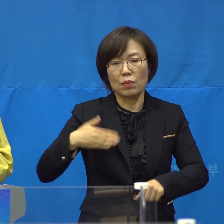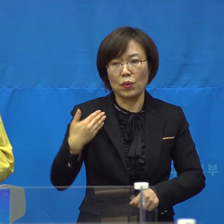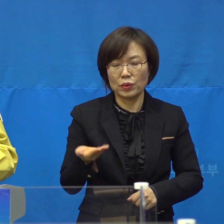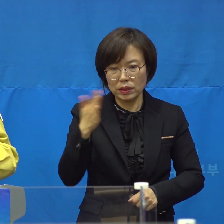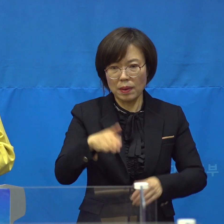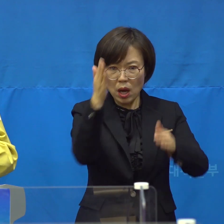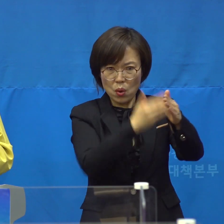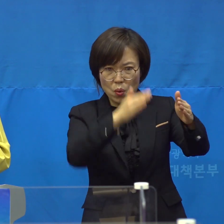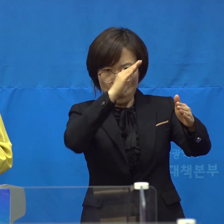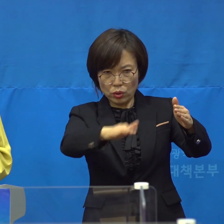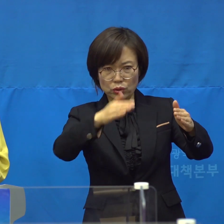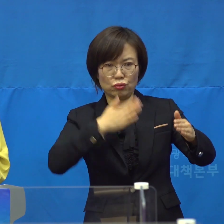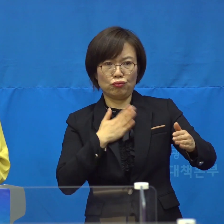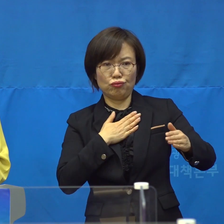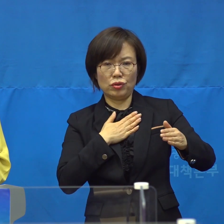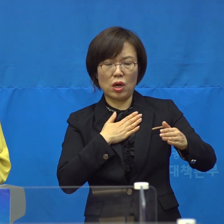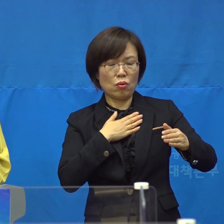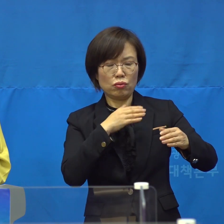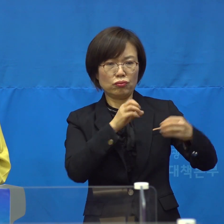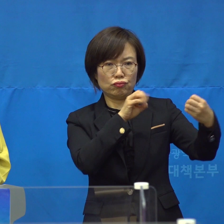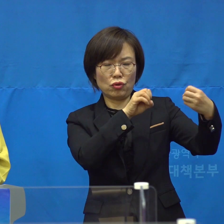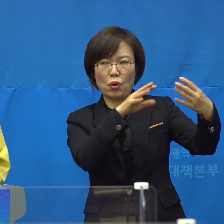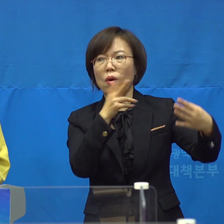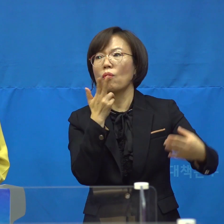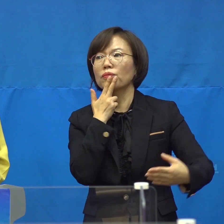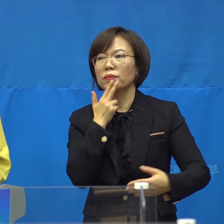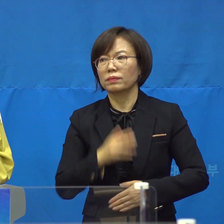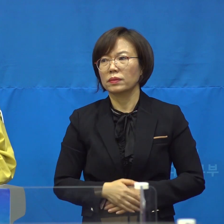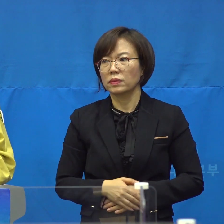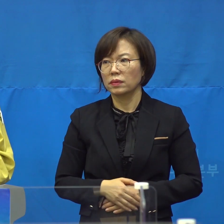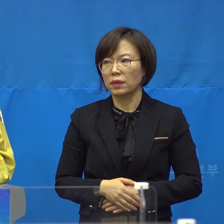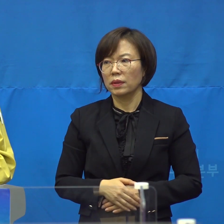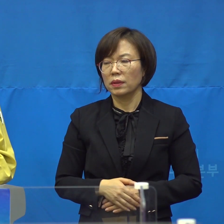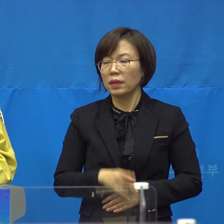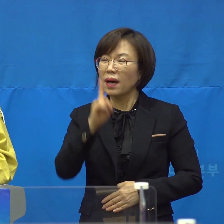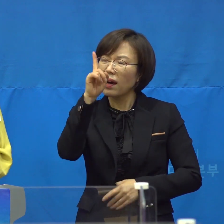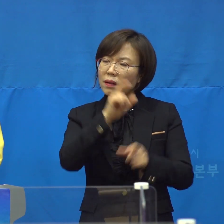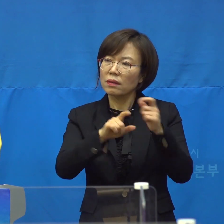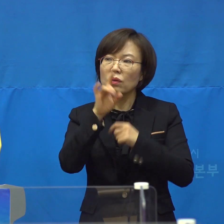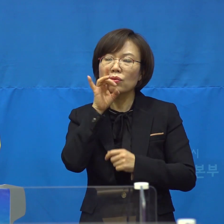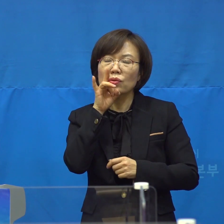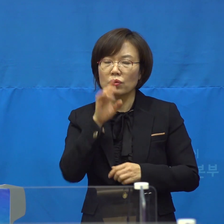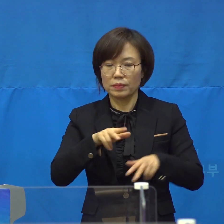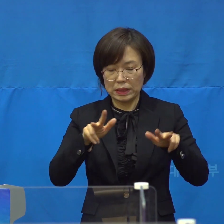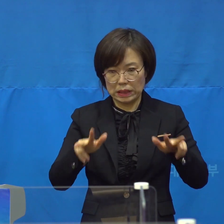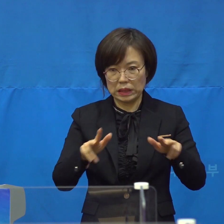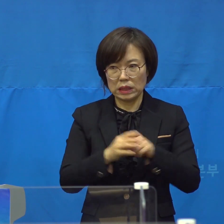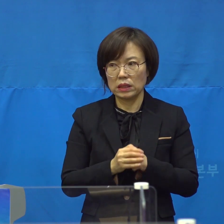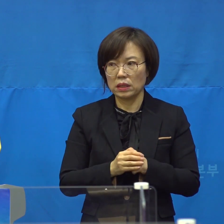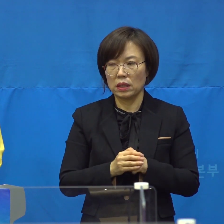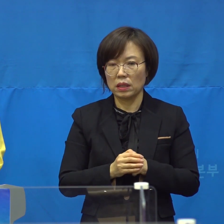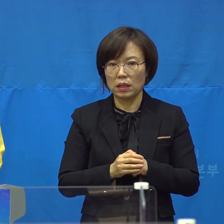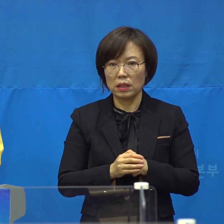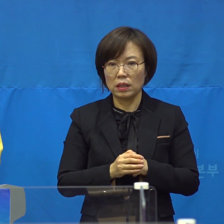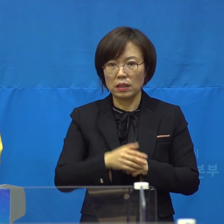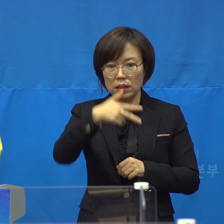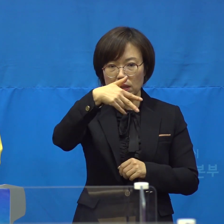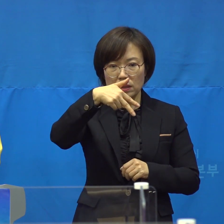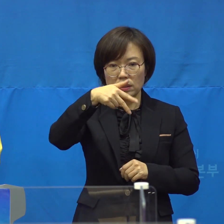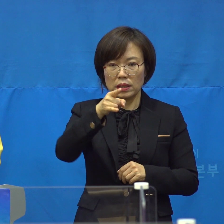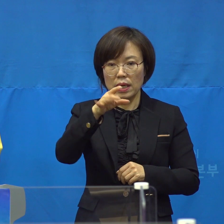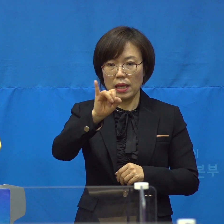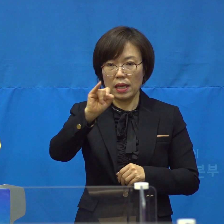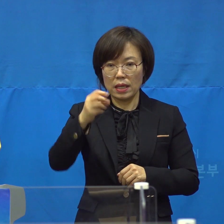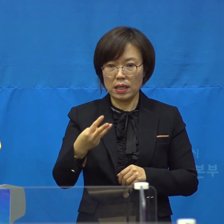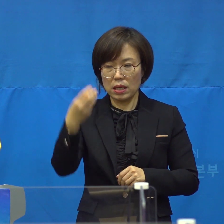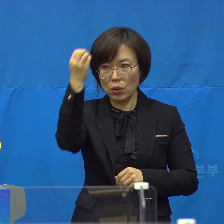저희들하고 소통 라인에서는 그런 이야기가 들리지 않고 있습니다. 알겠습니다. 하나만 더 여쭤보면 지금 제1고등학교에서 이제